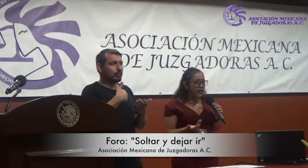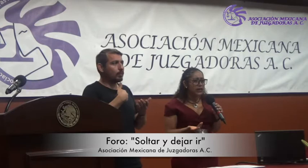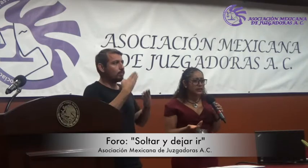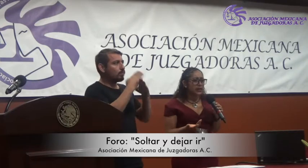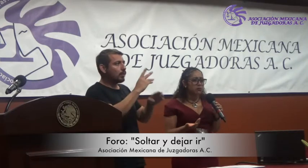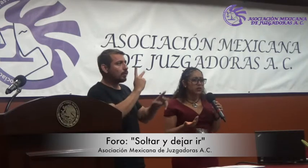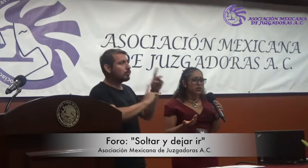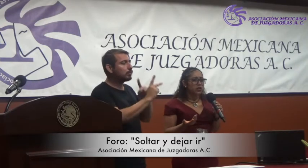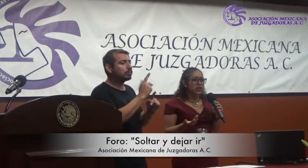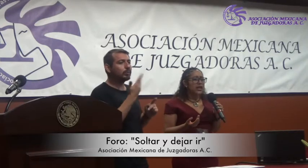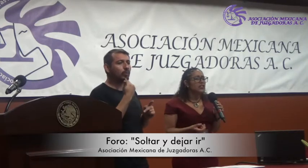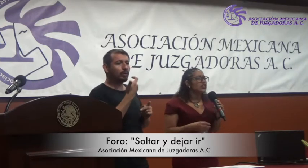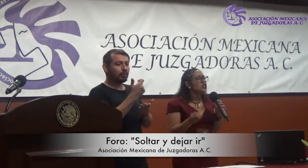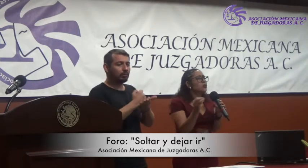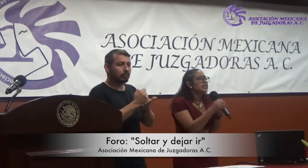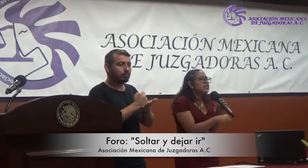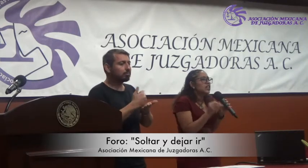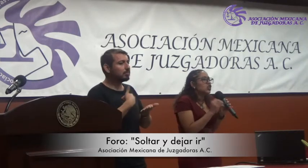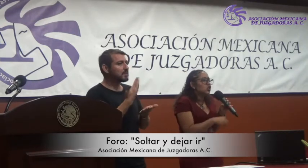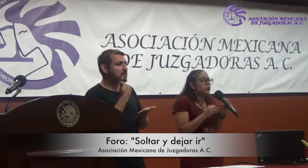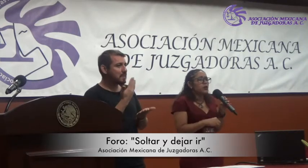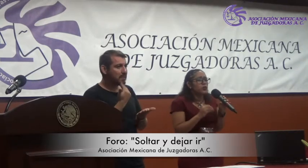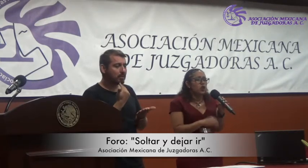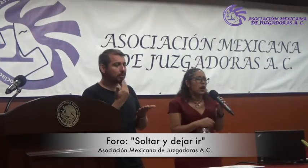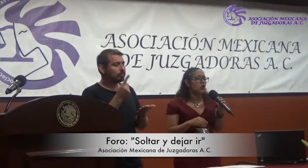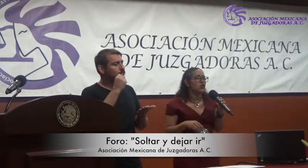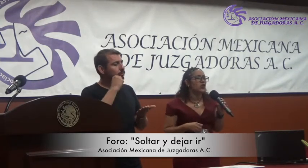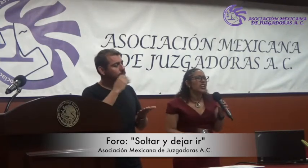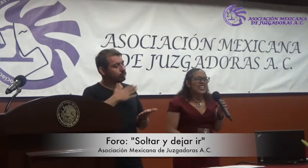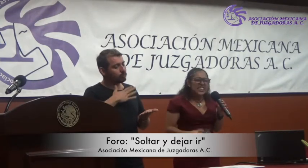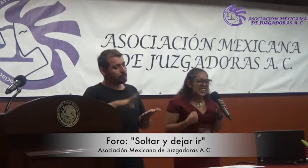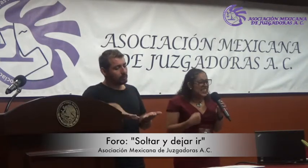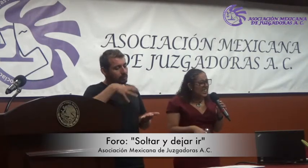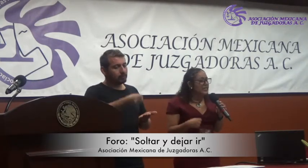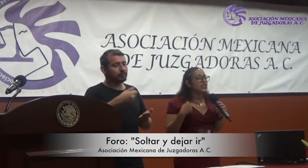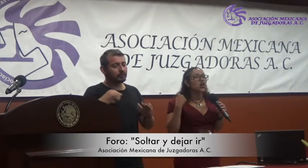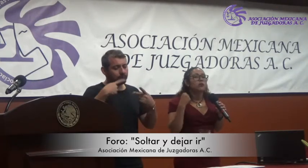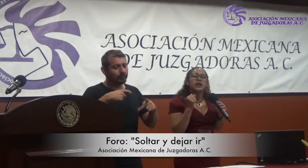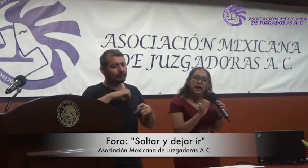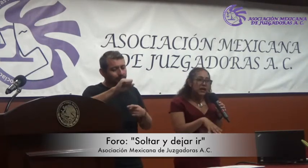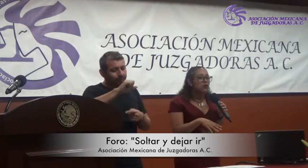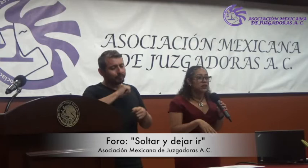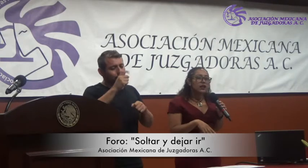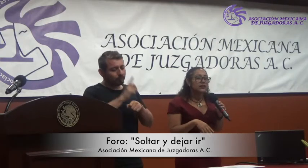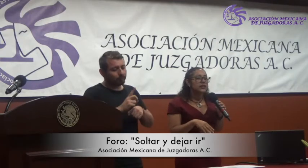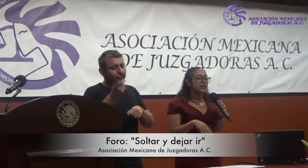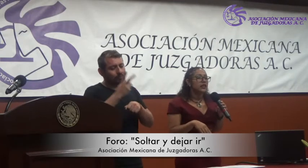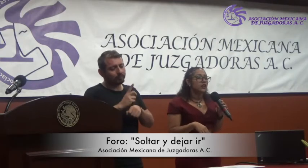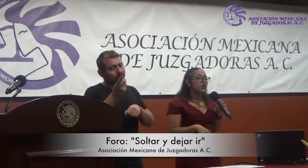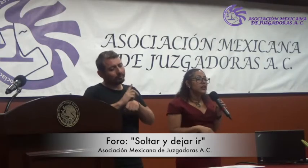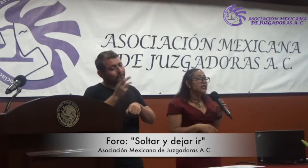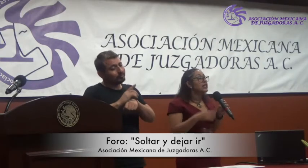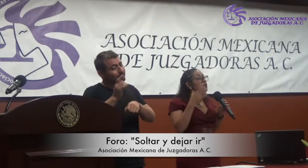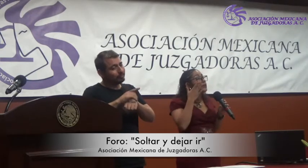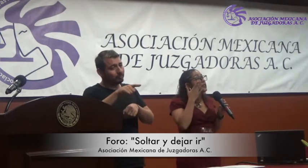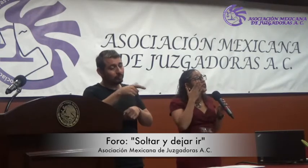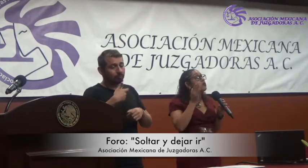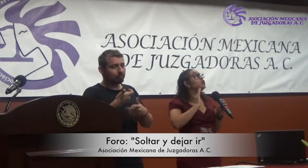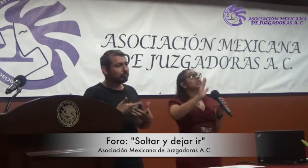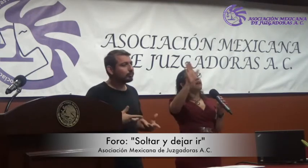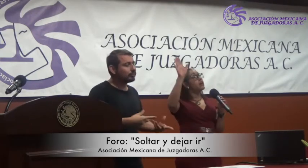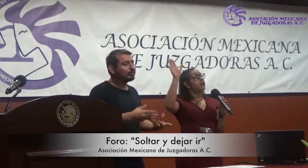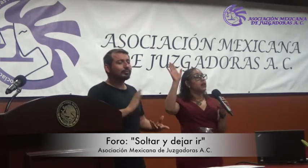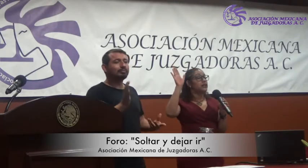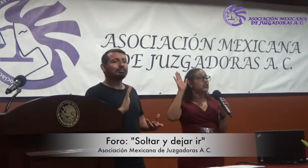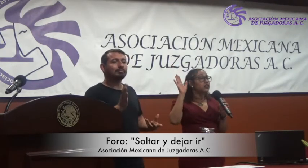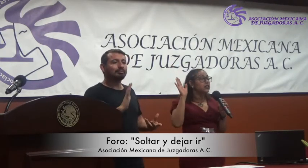tienes un préstamo, entonces tú vas haciendo tu propio ahorro y te tienes que obligar a guardar ese dinero. Y de repente todo el